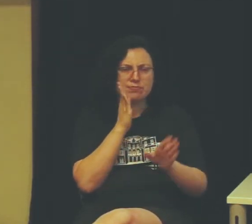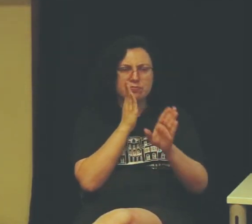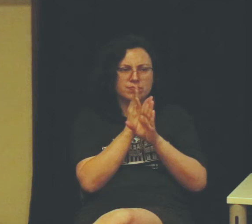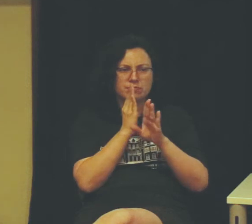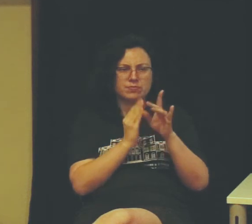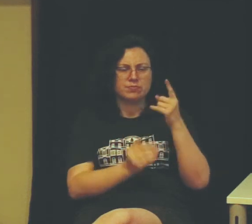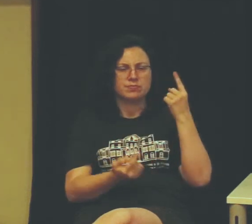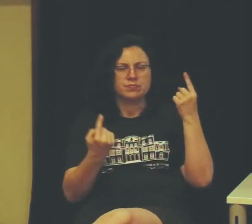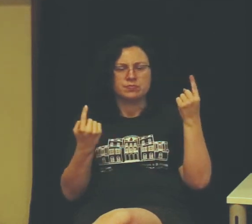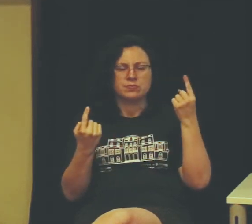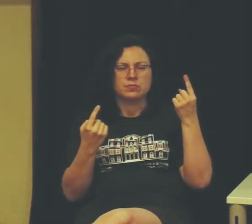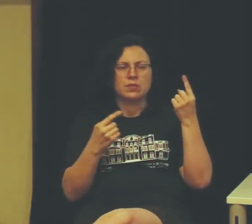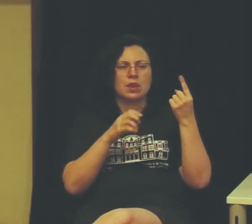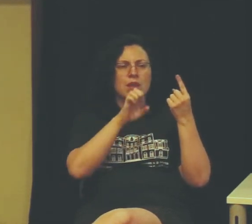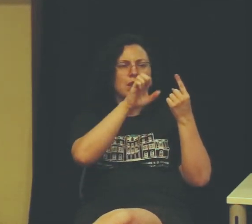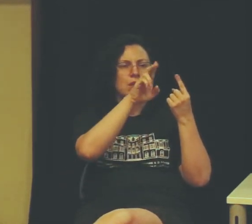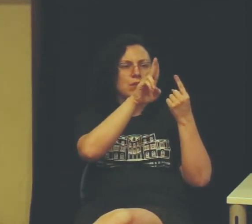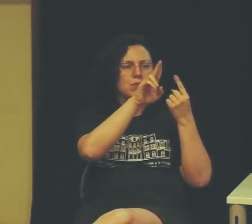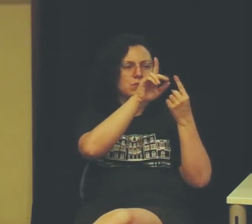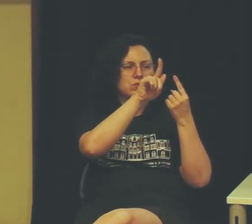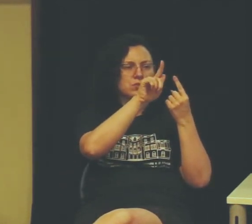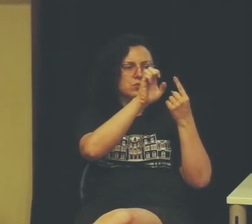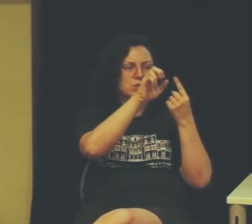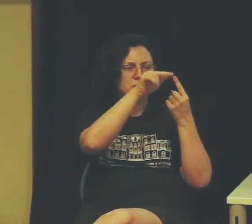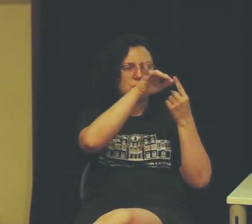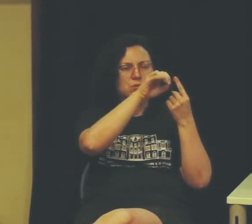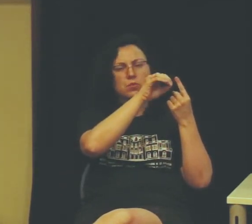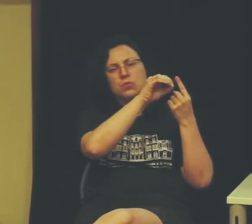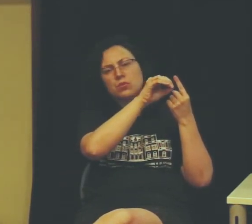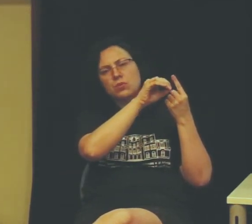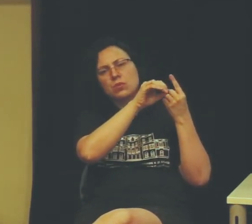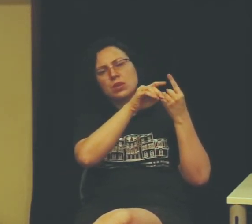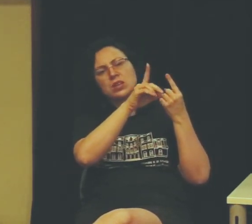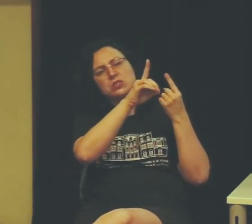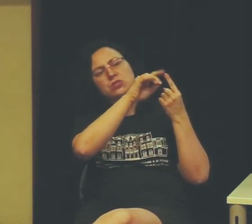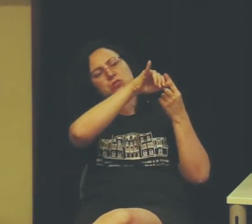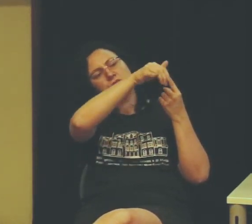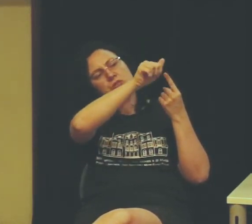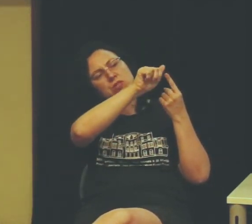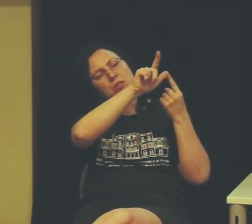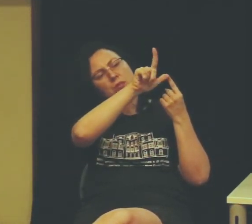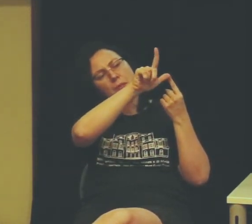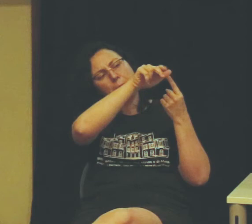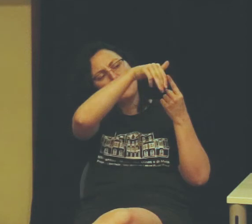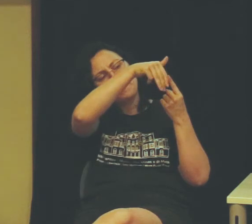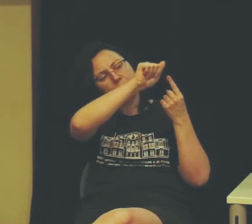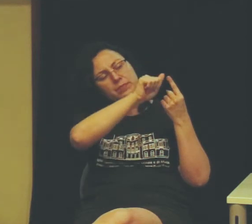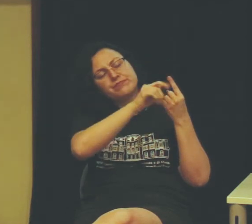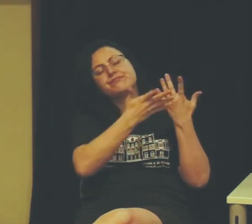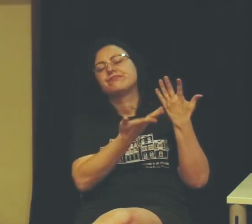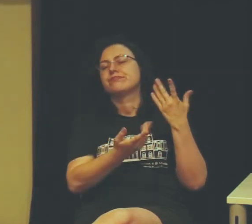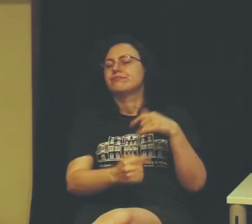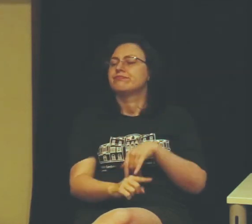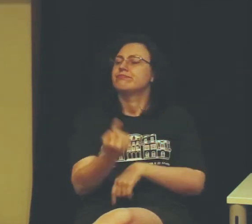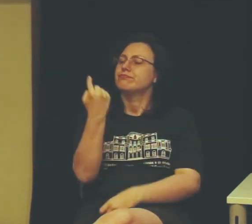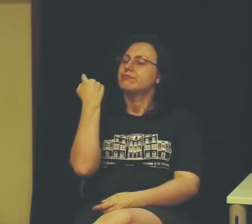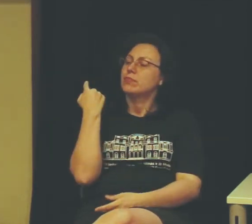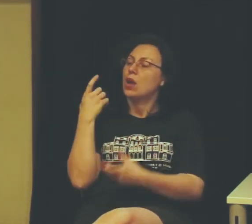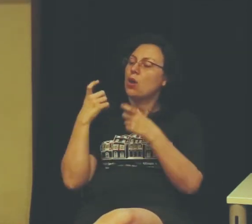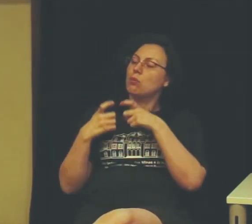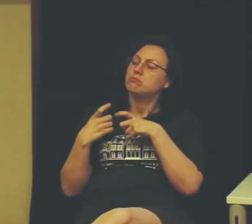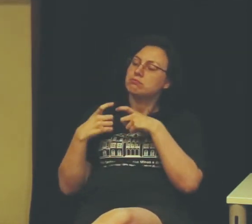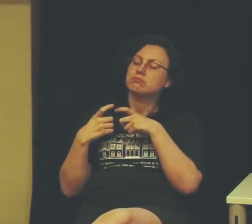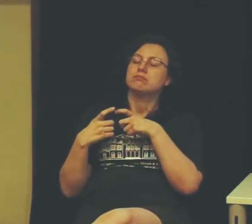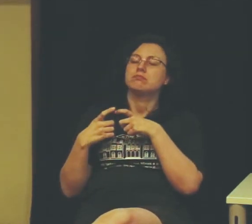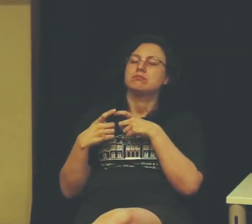encontradas por Eugênio Mussac e João Guimarães. Então, essas imagens, né, comprovam que a origem dessas pepitas que foram encontradas em